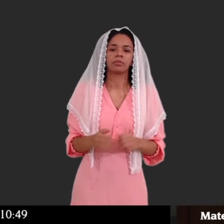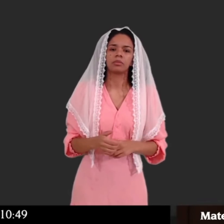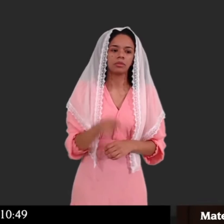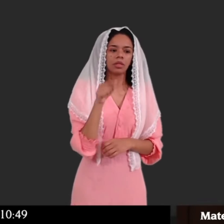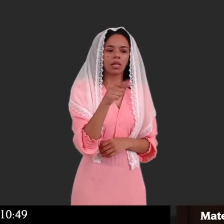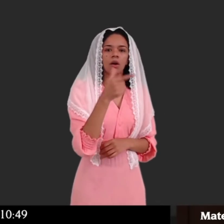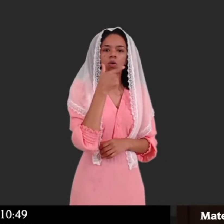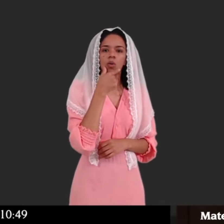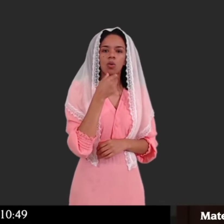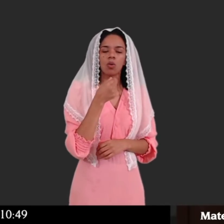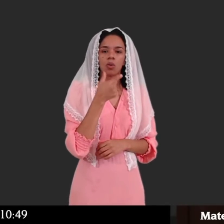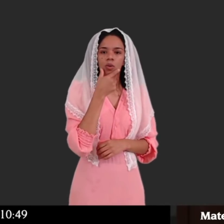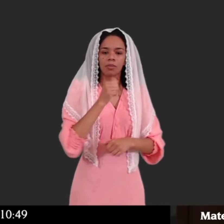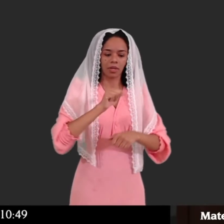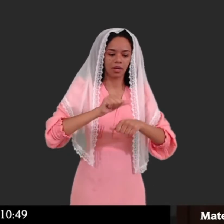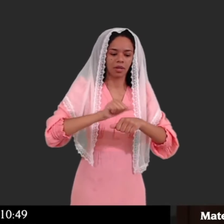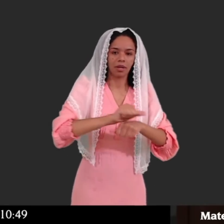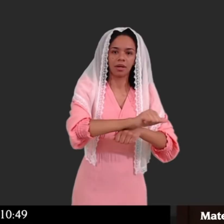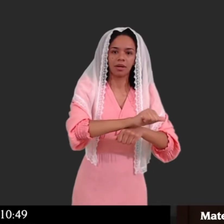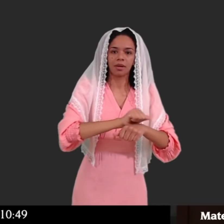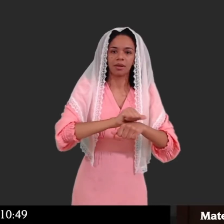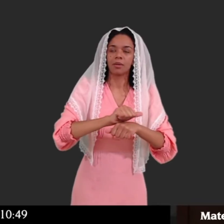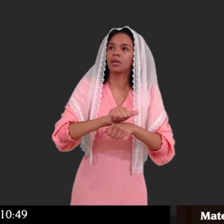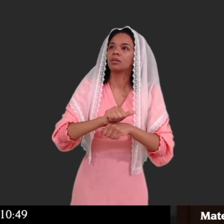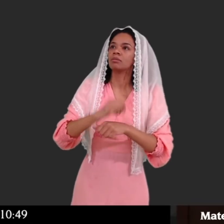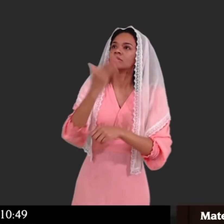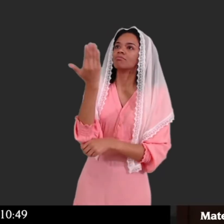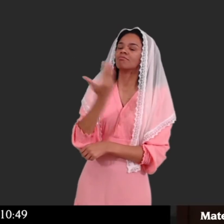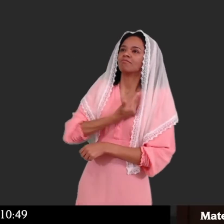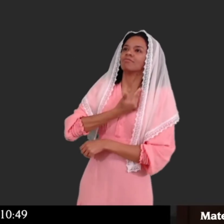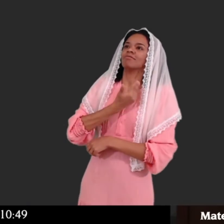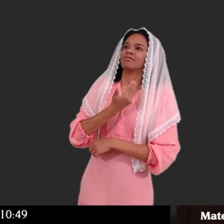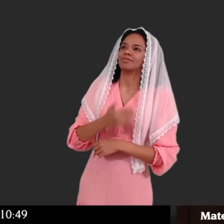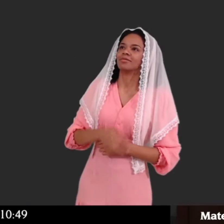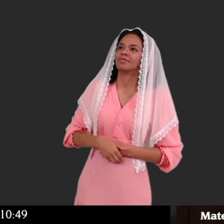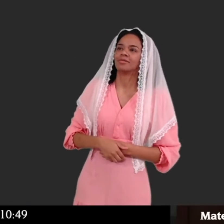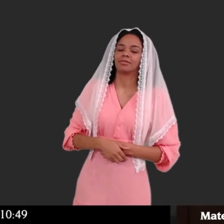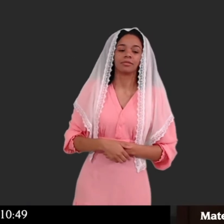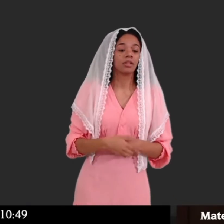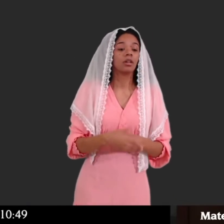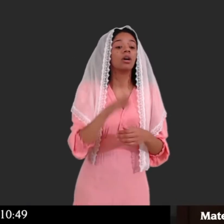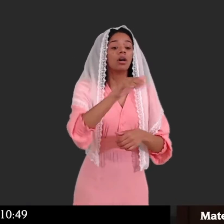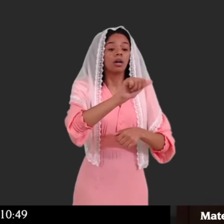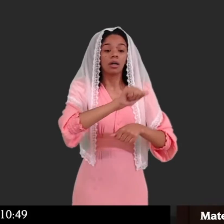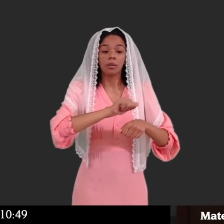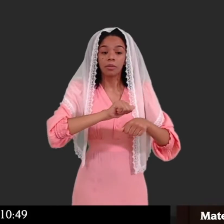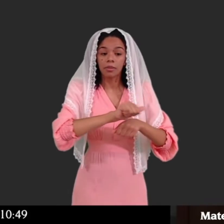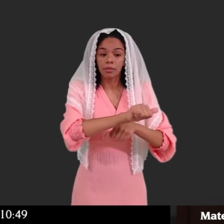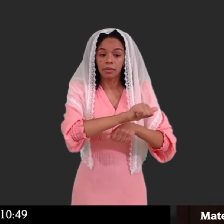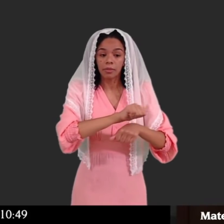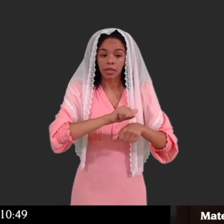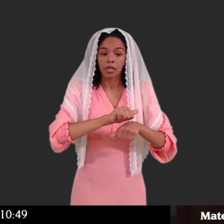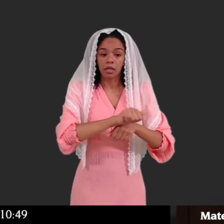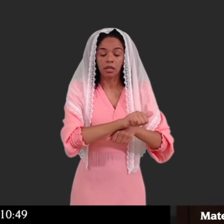Abraão então encontrou a palavra do Senhor. E o Senhor fez uma proposta com ele, para nós entender essa questão aqui.